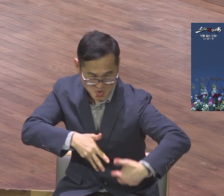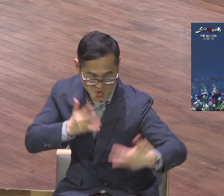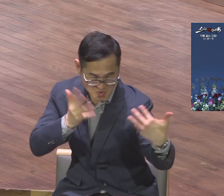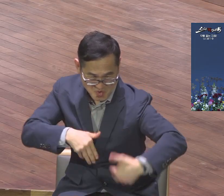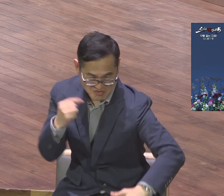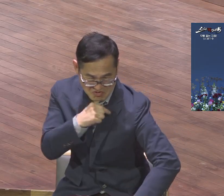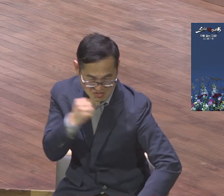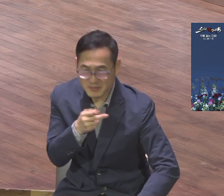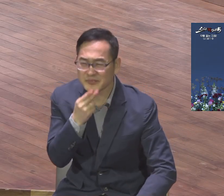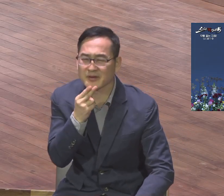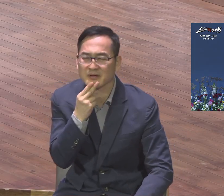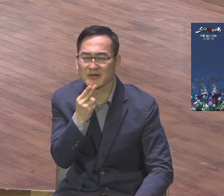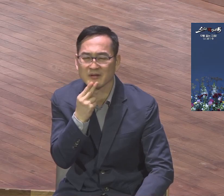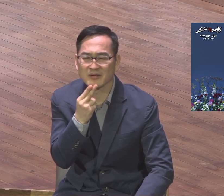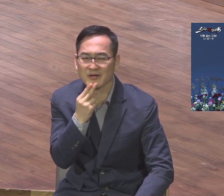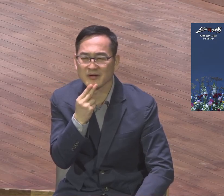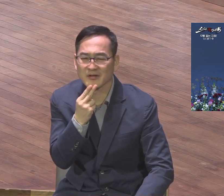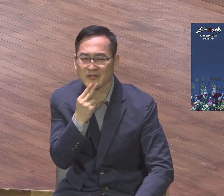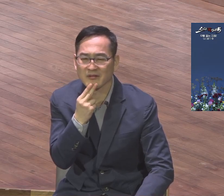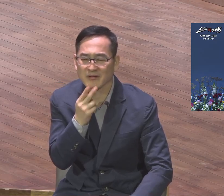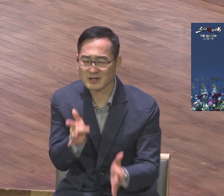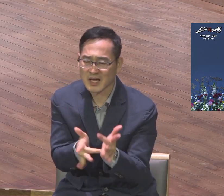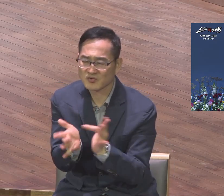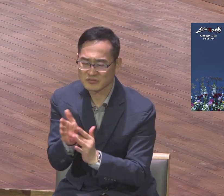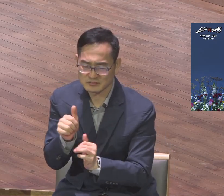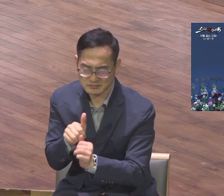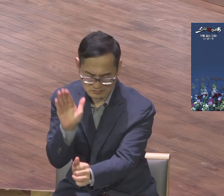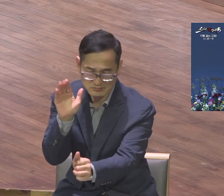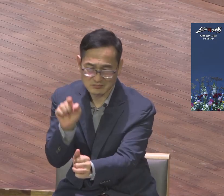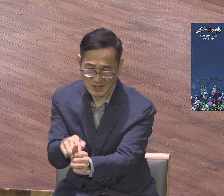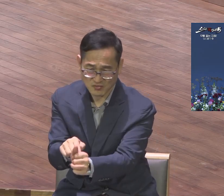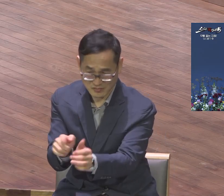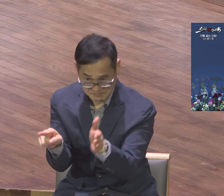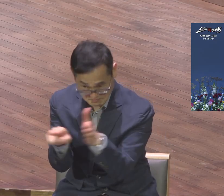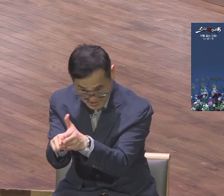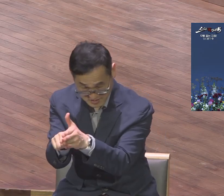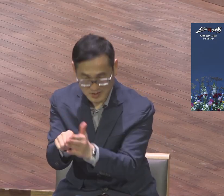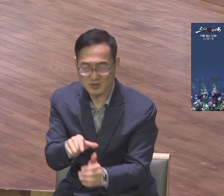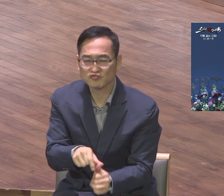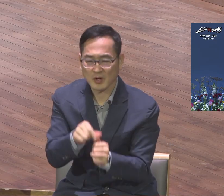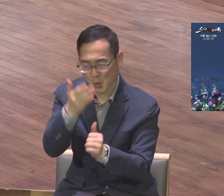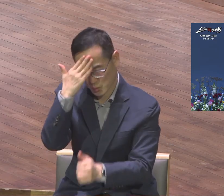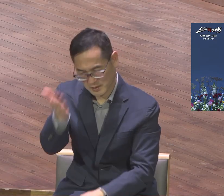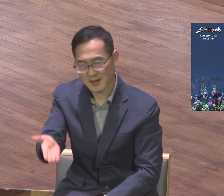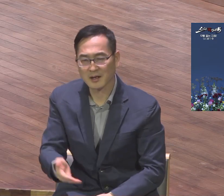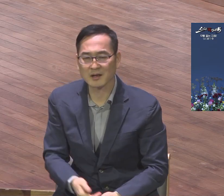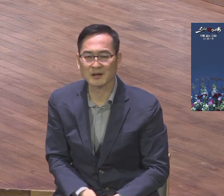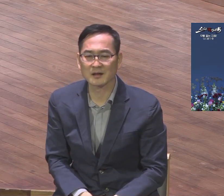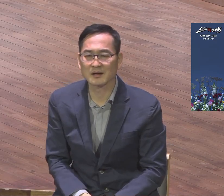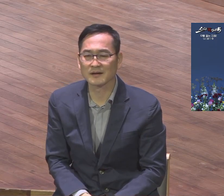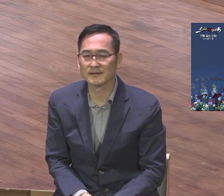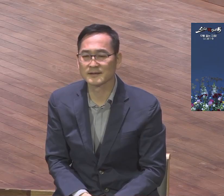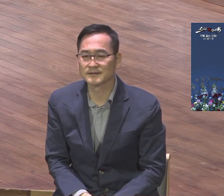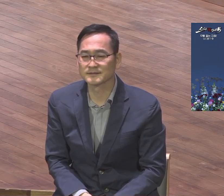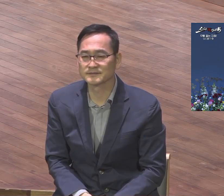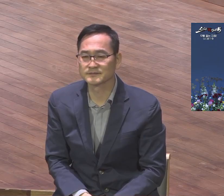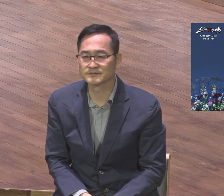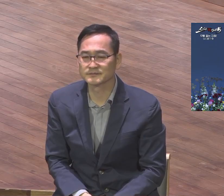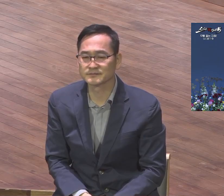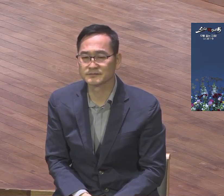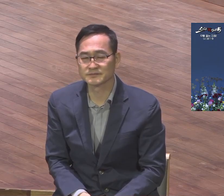합니까? 그런 분 아니에요. 그냥 예수 믿으면 구원 공짜예요. 공짜. 쳐다보면